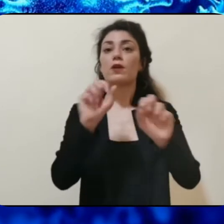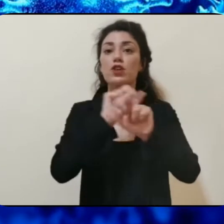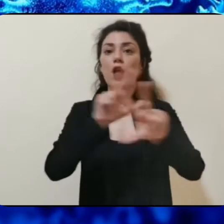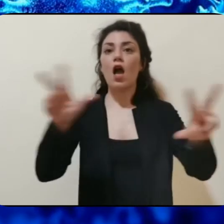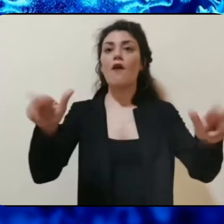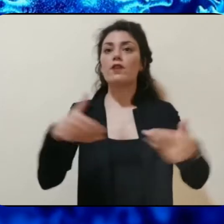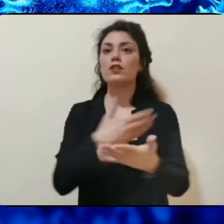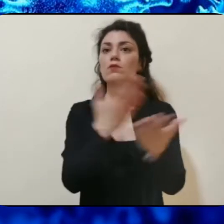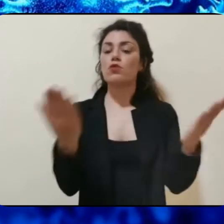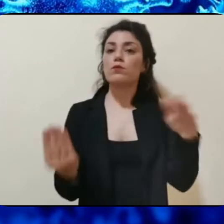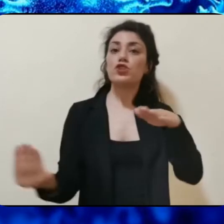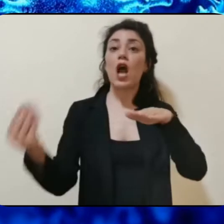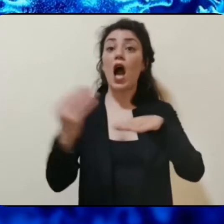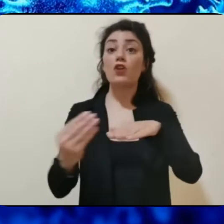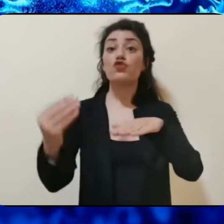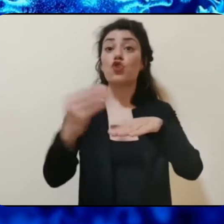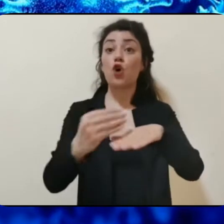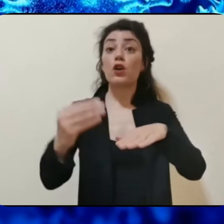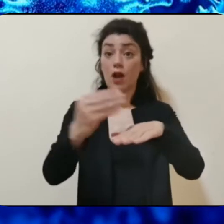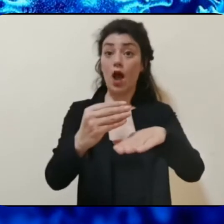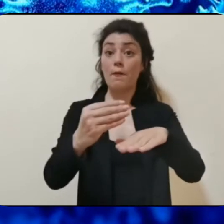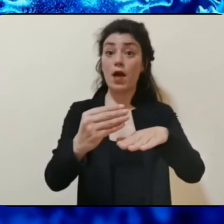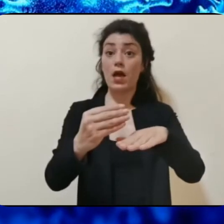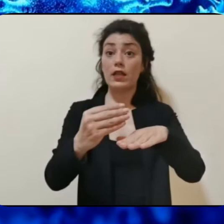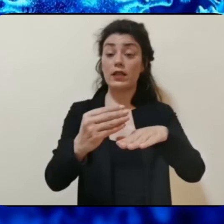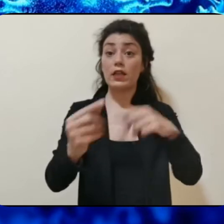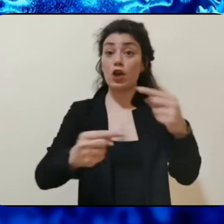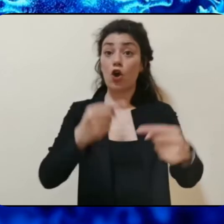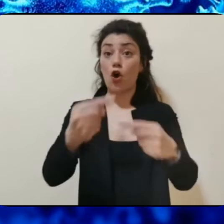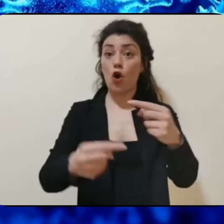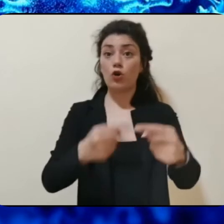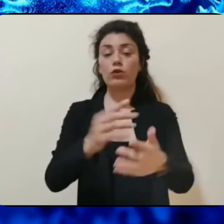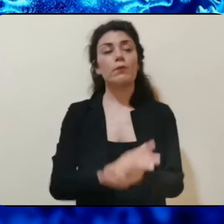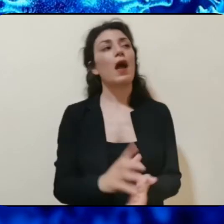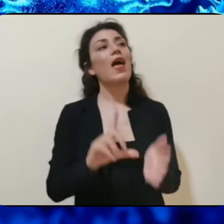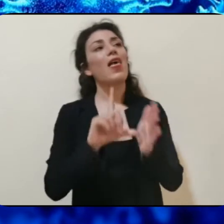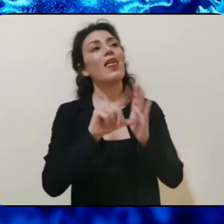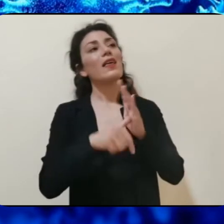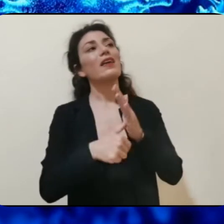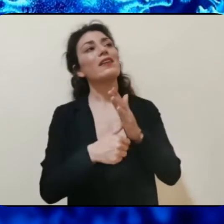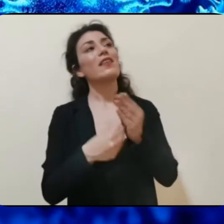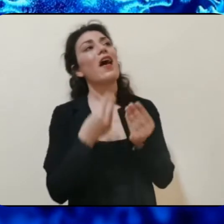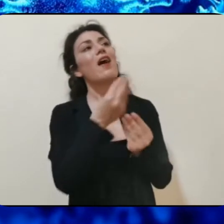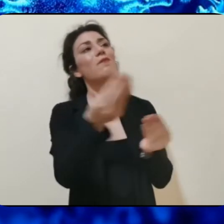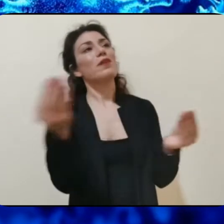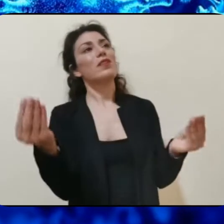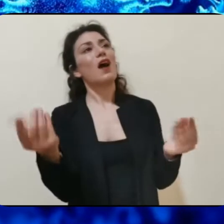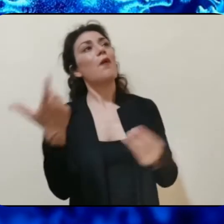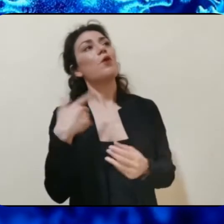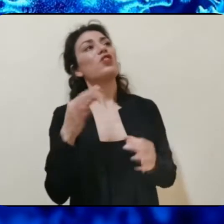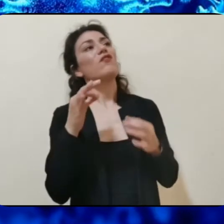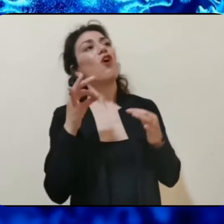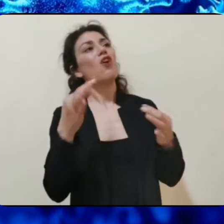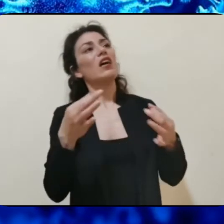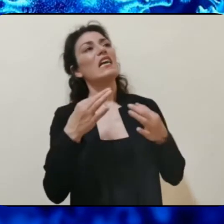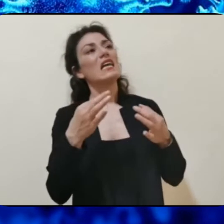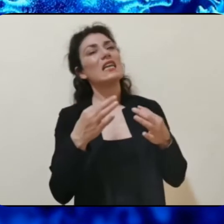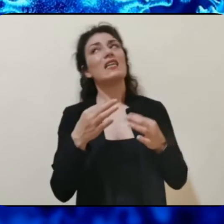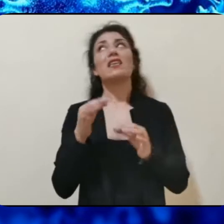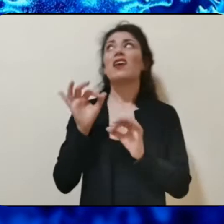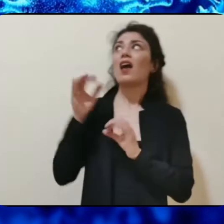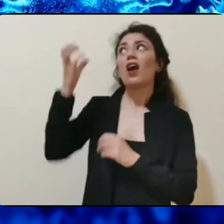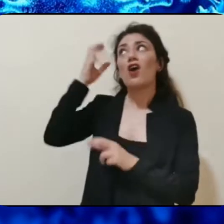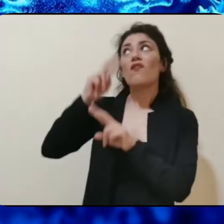attraverso ovviamente avvisi pubblici, quindi su questo. Ma i tempi di erogazione, perché molte